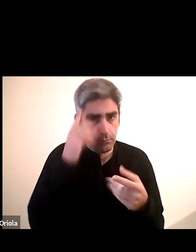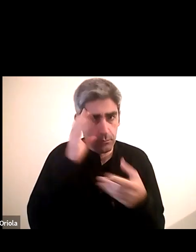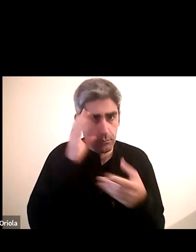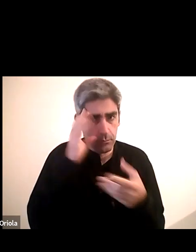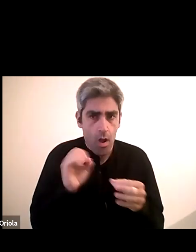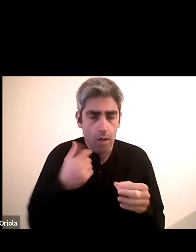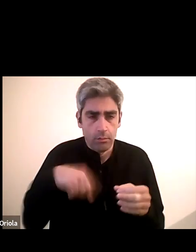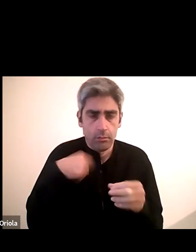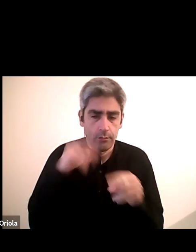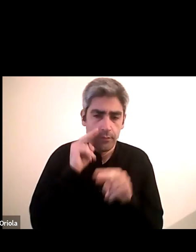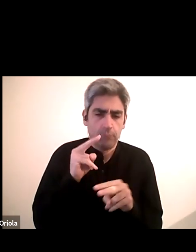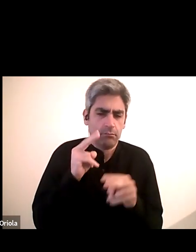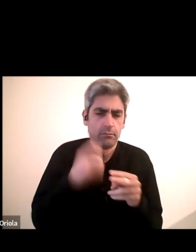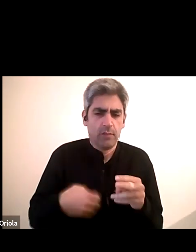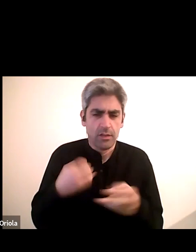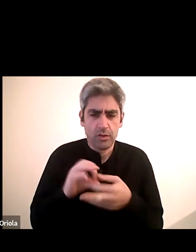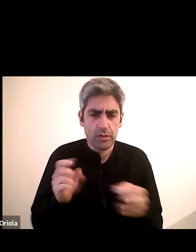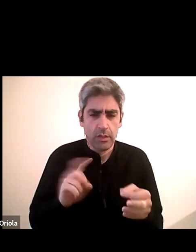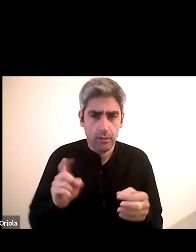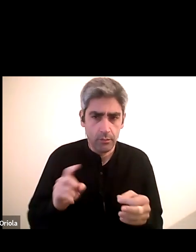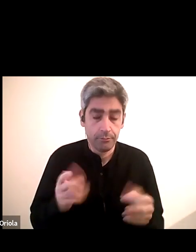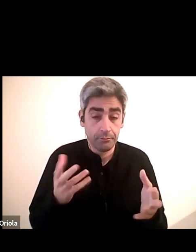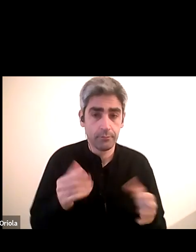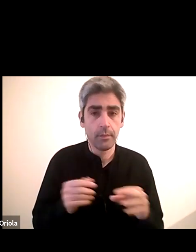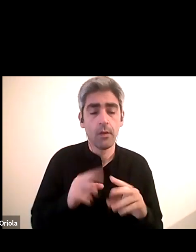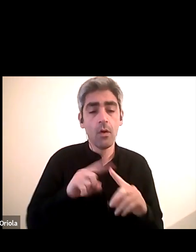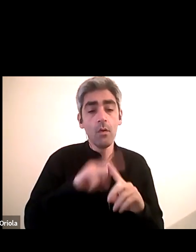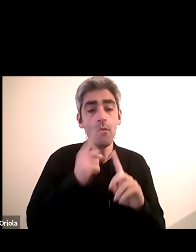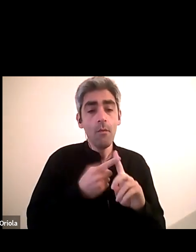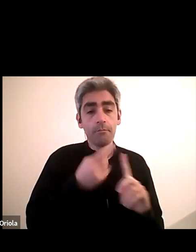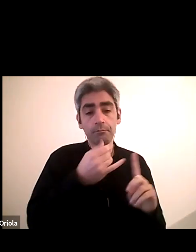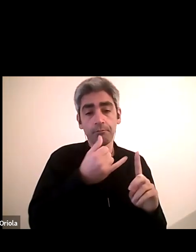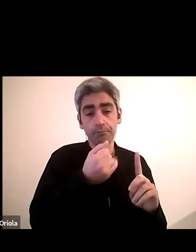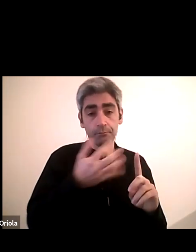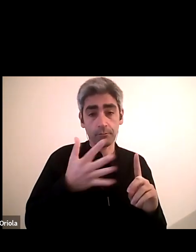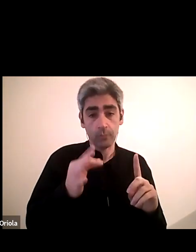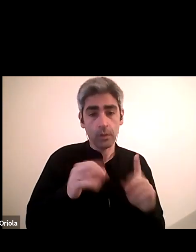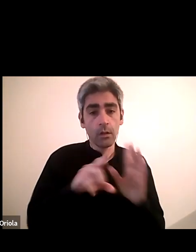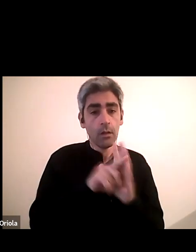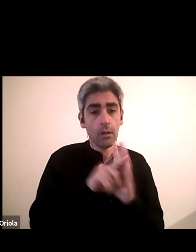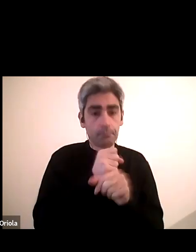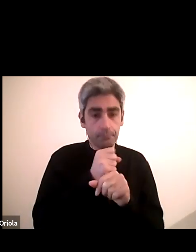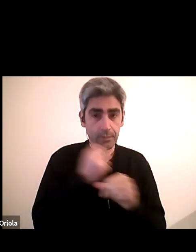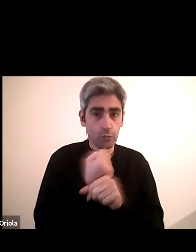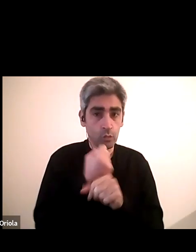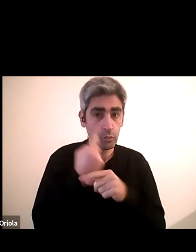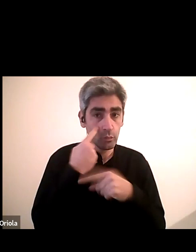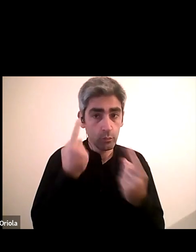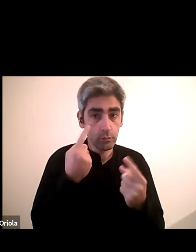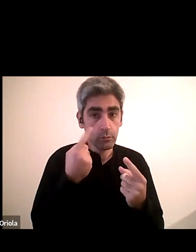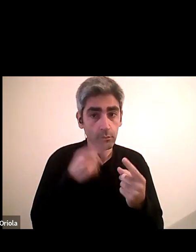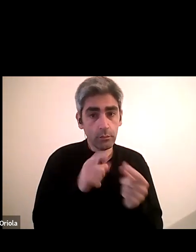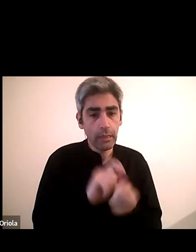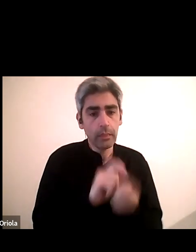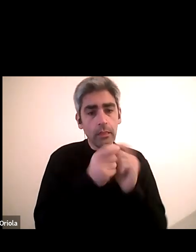bizarro, e em 2014 a Lei de Trabalho em Funções Públicas adapta o contrato